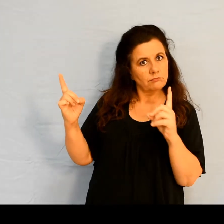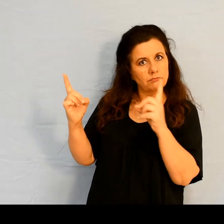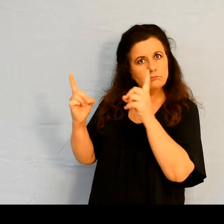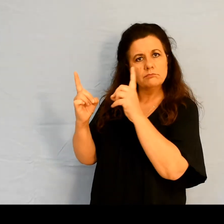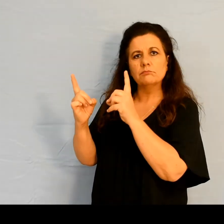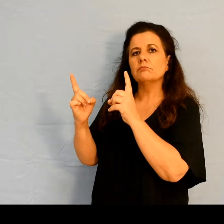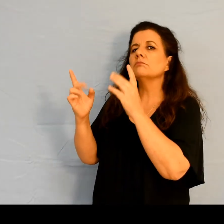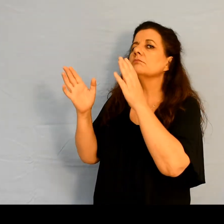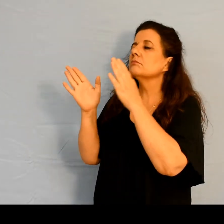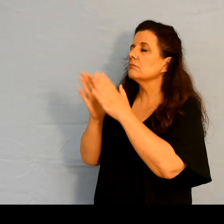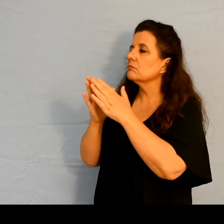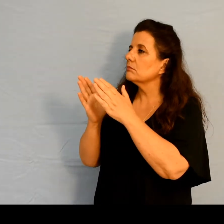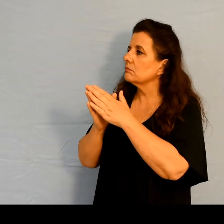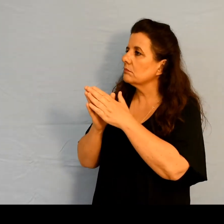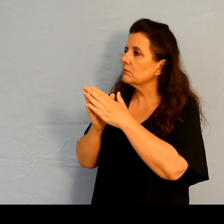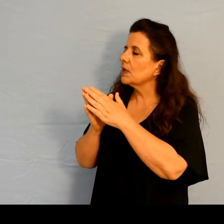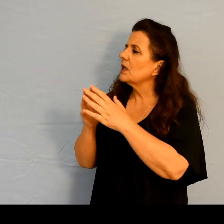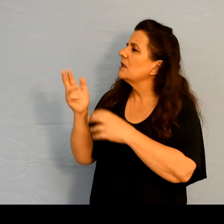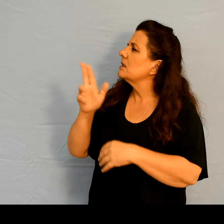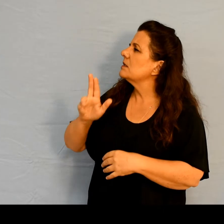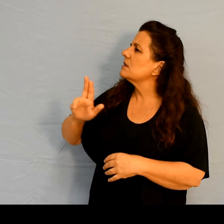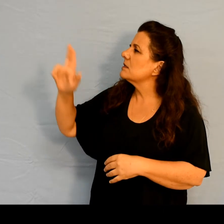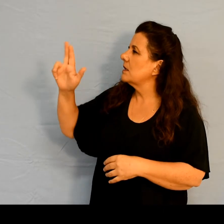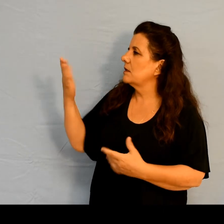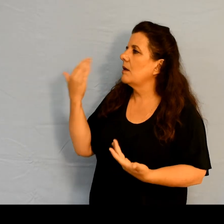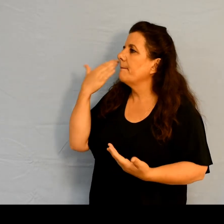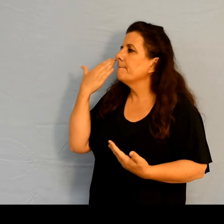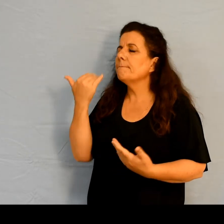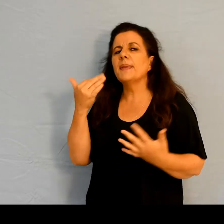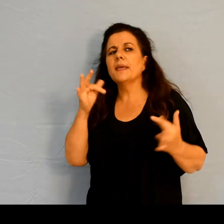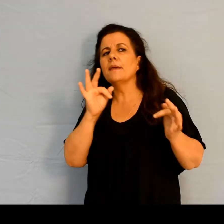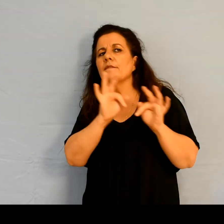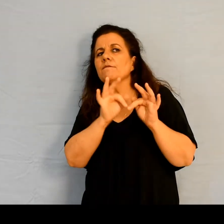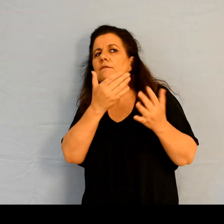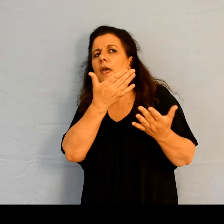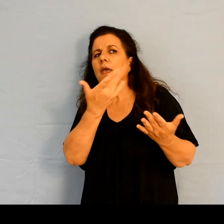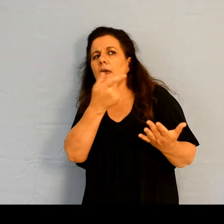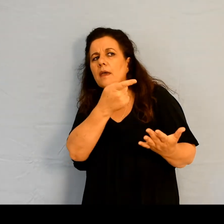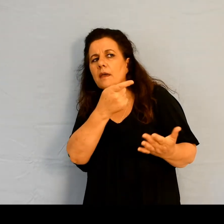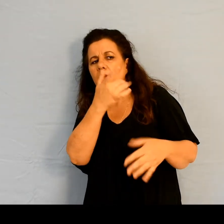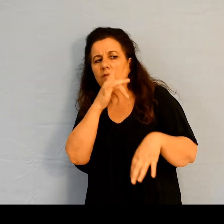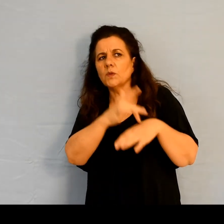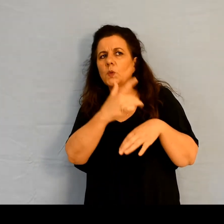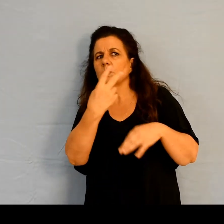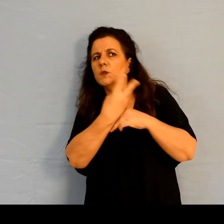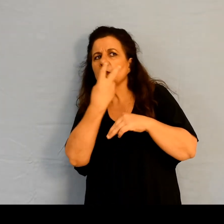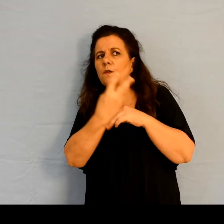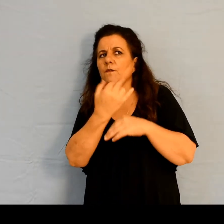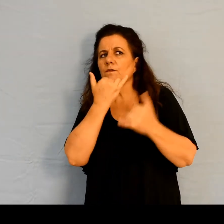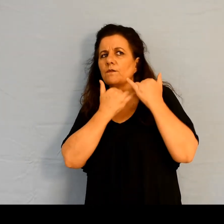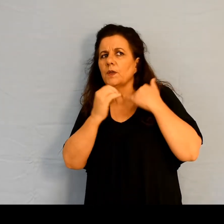Seigneur, lorsque mon frère commettra des fautes contre moi, combien de fois dois-je lui